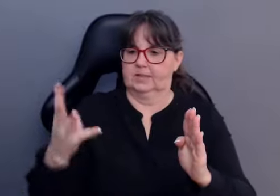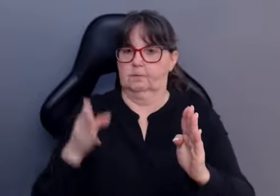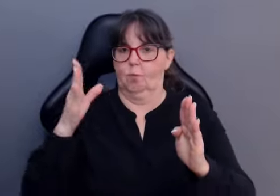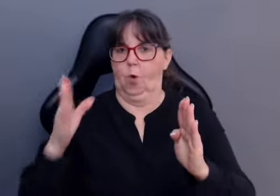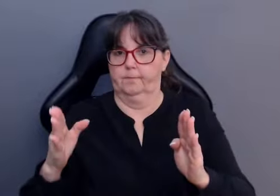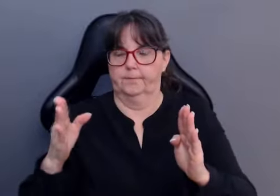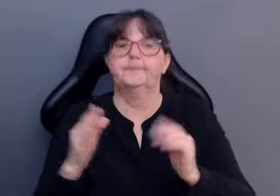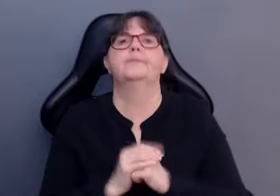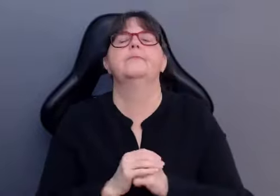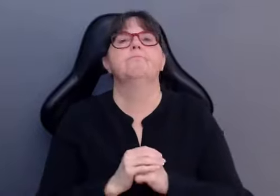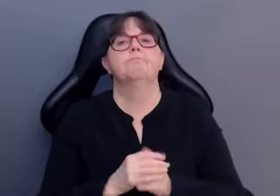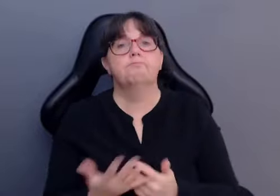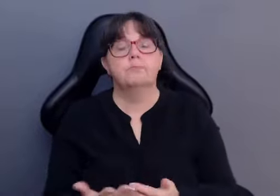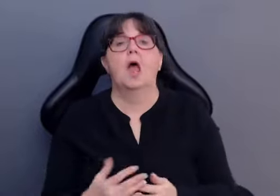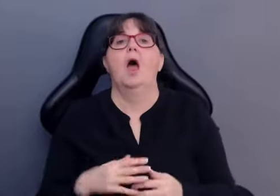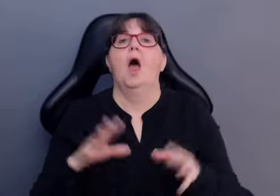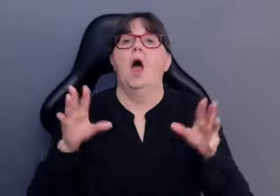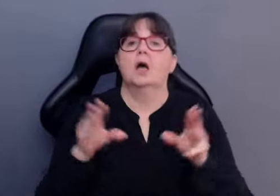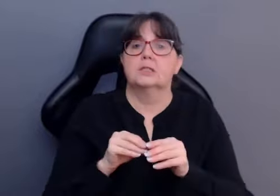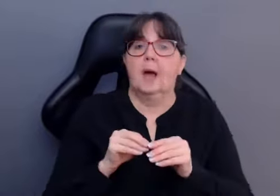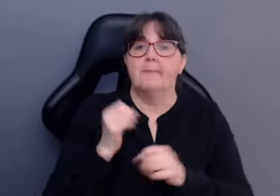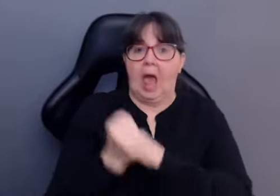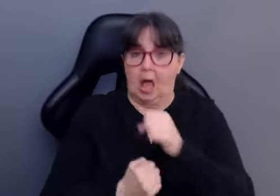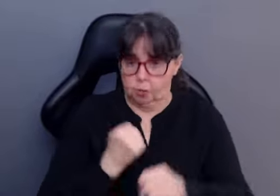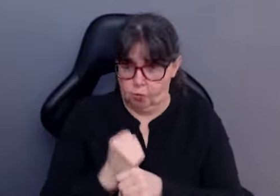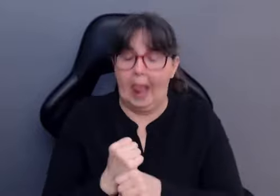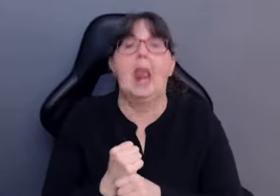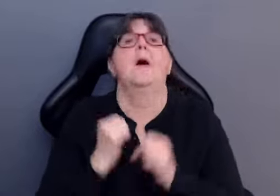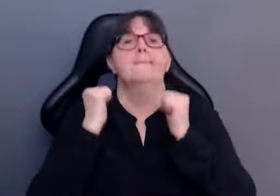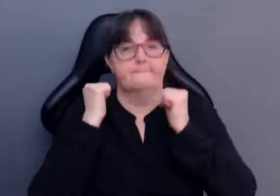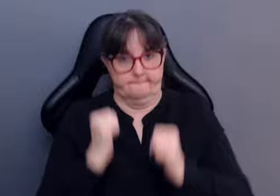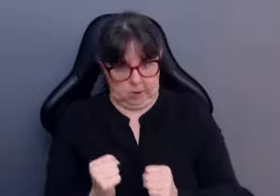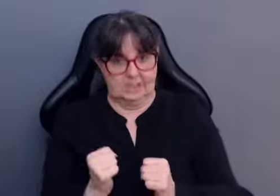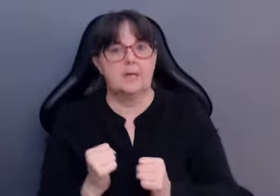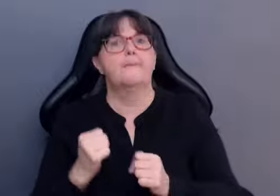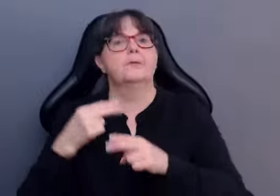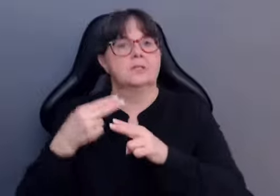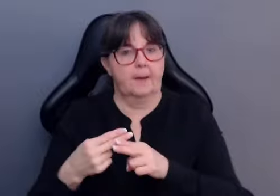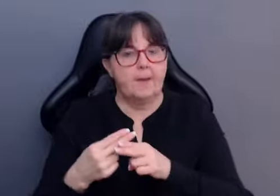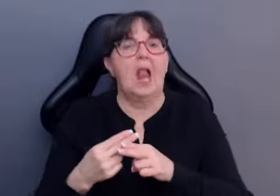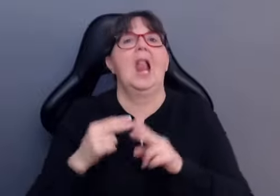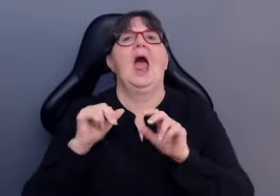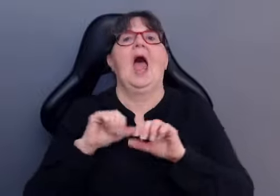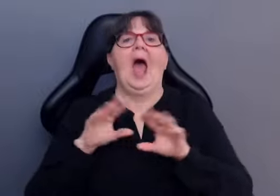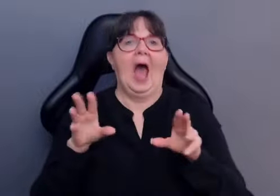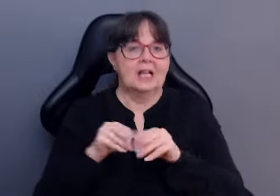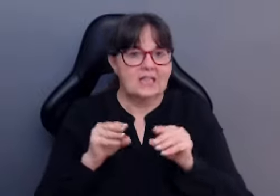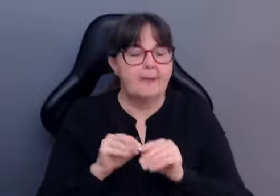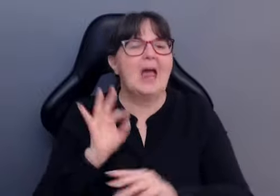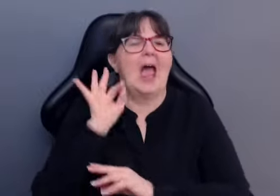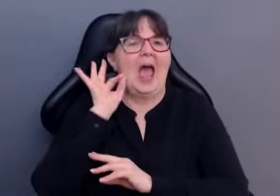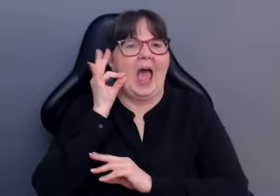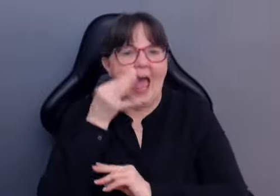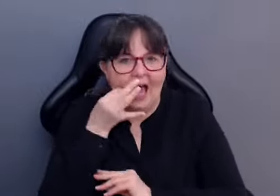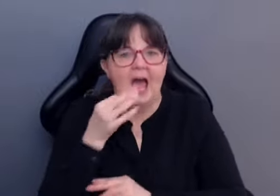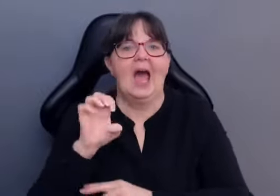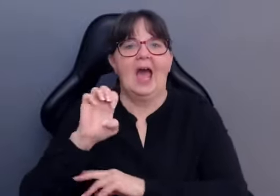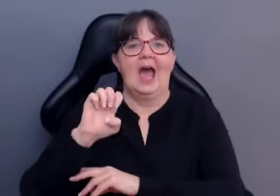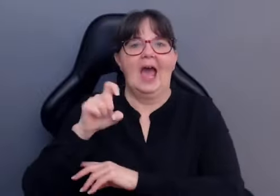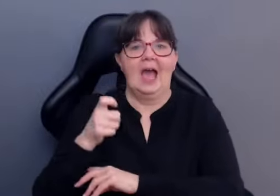Toute assemblée annuelle peut aussi constituer une assemblée extraordinaire pour prendre connaissance